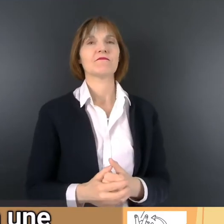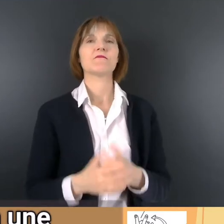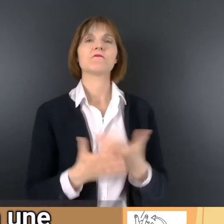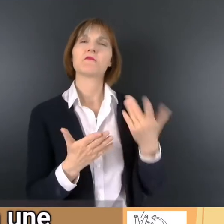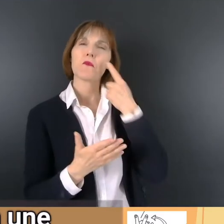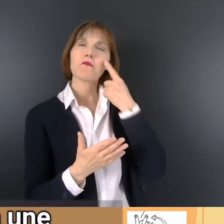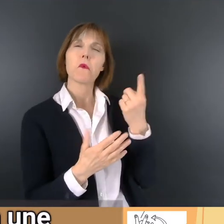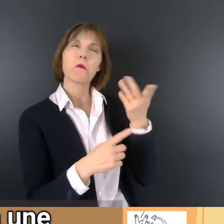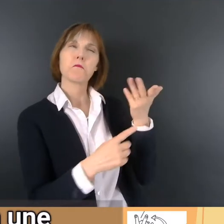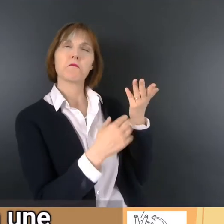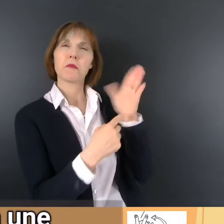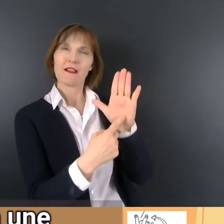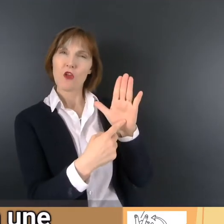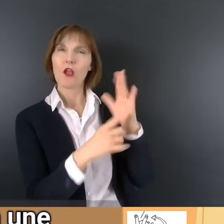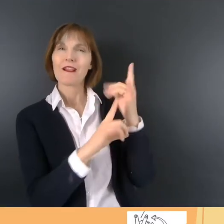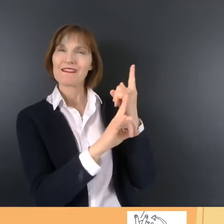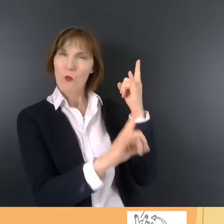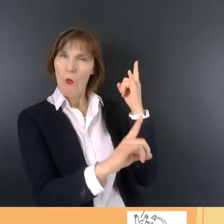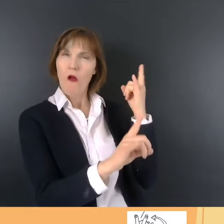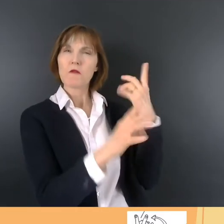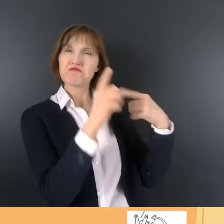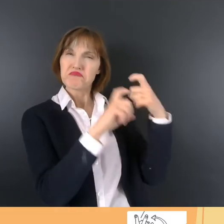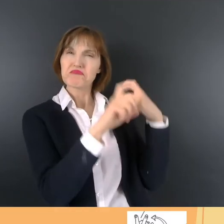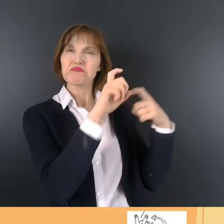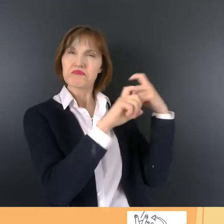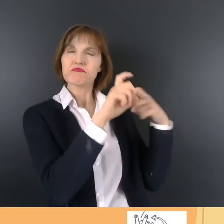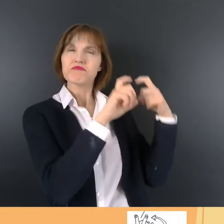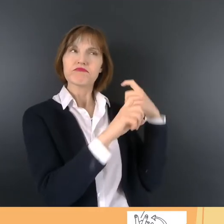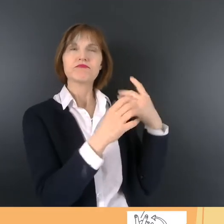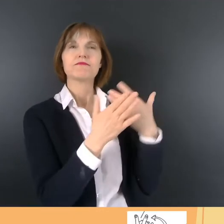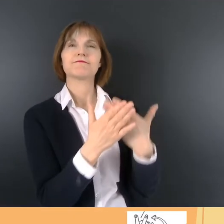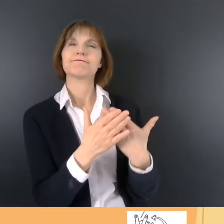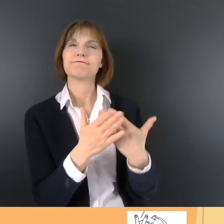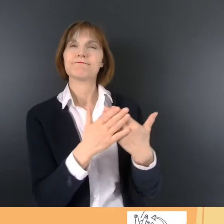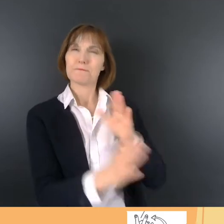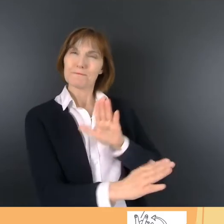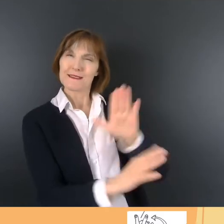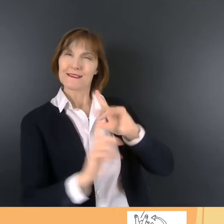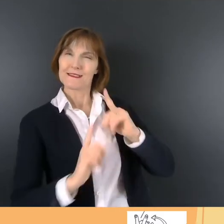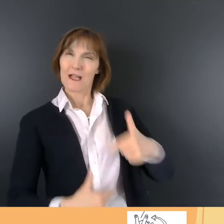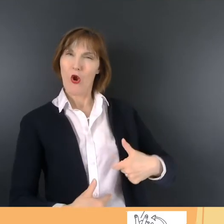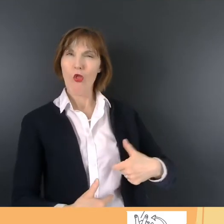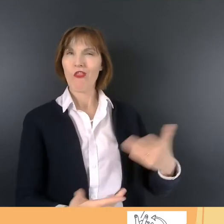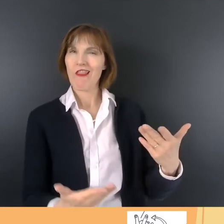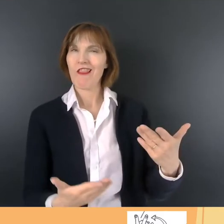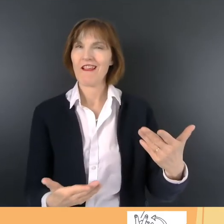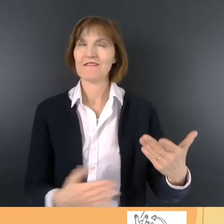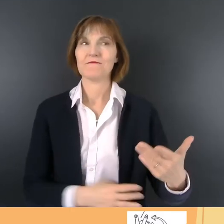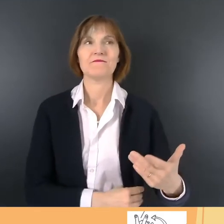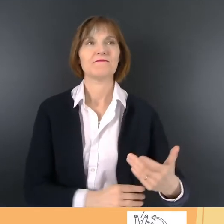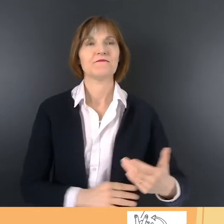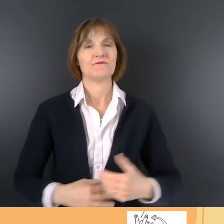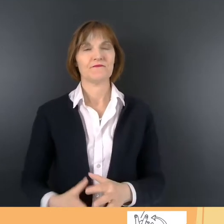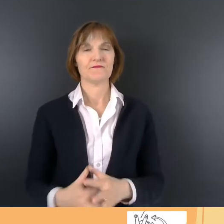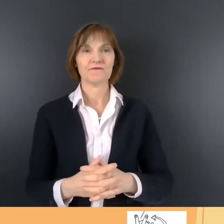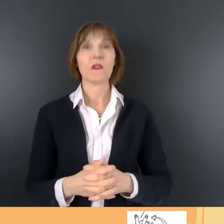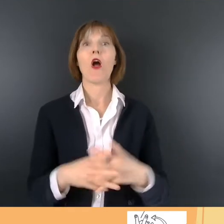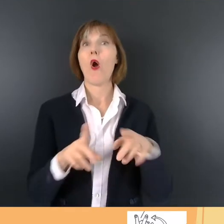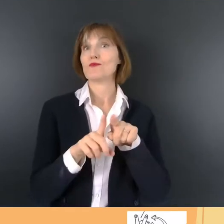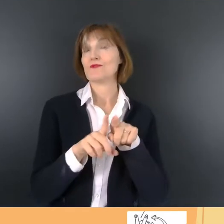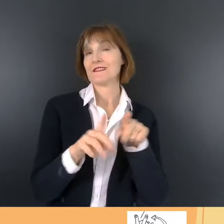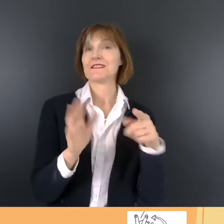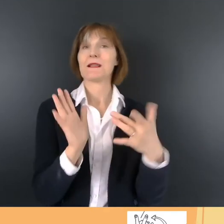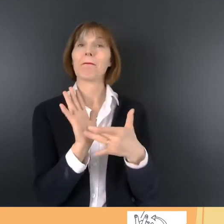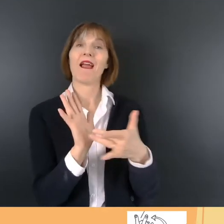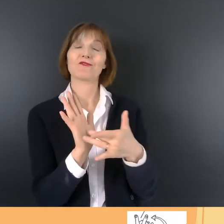présentation un petit peu de l'histoire de cette école. et puis, il une page